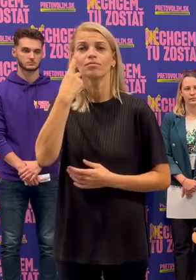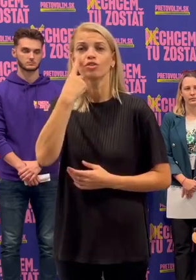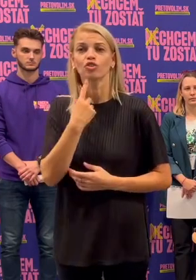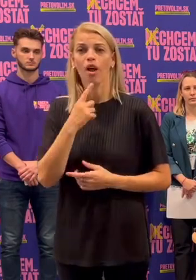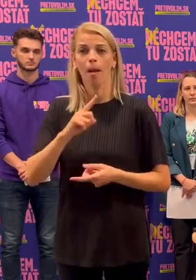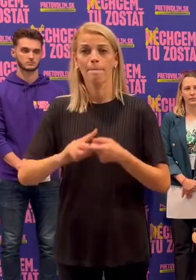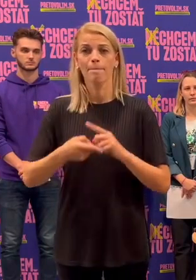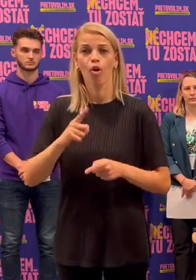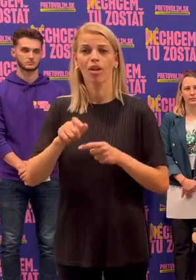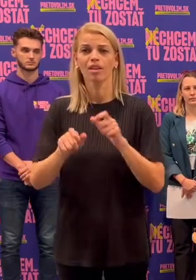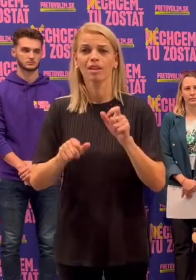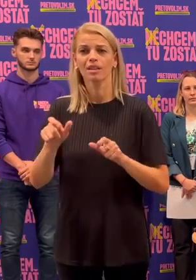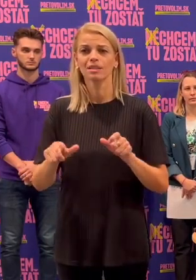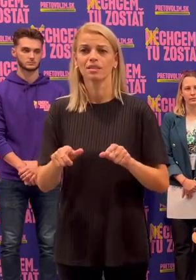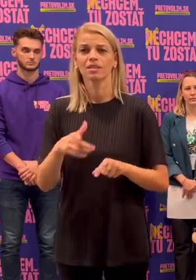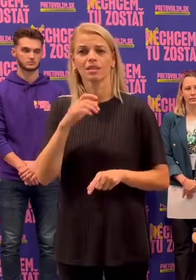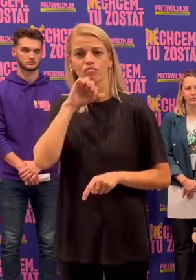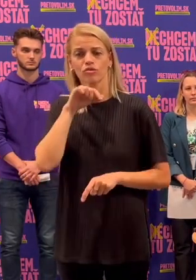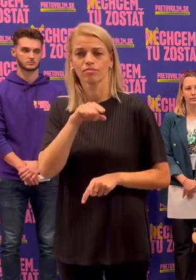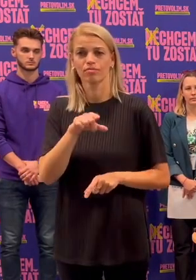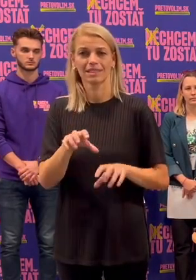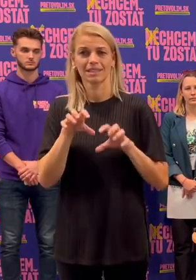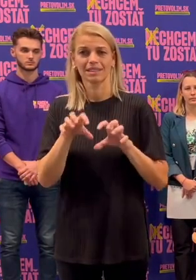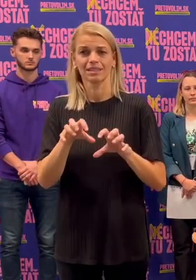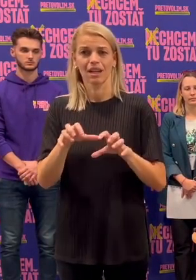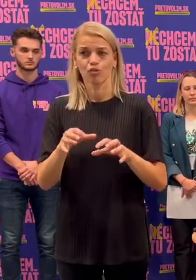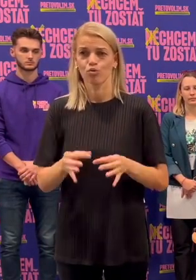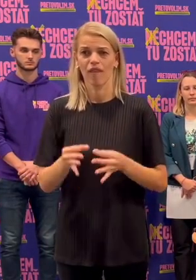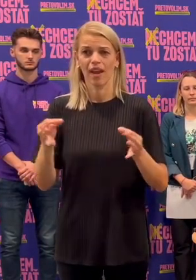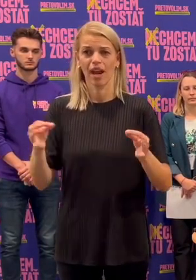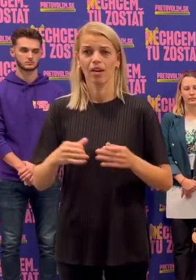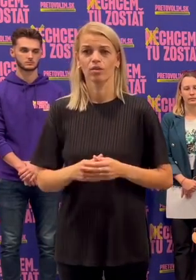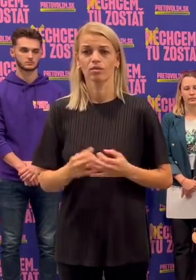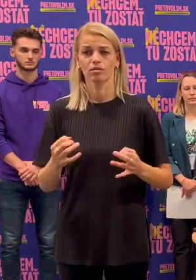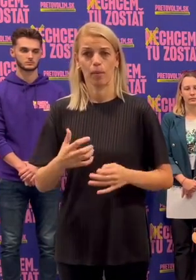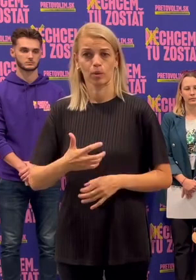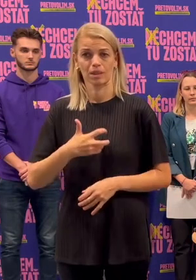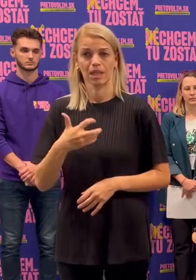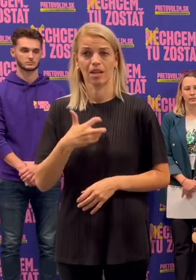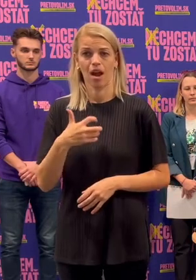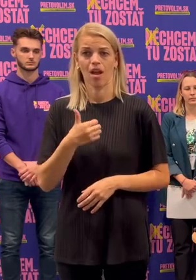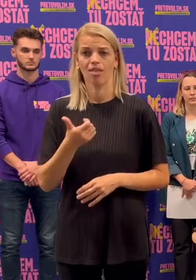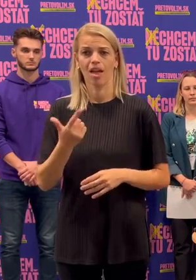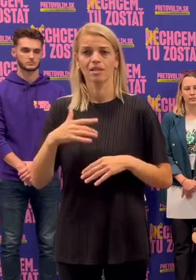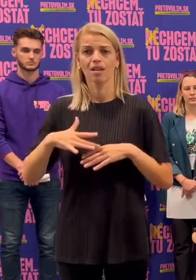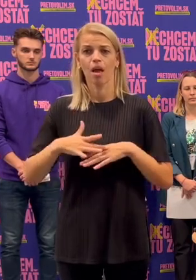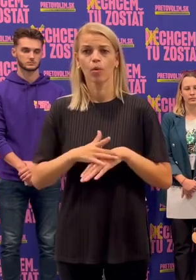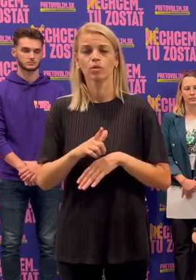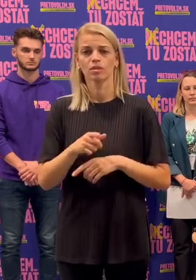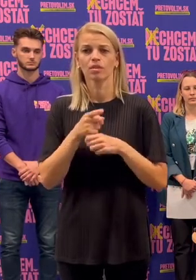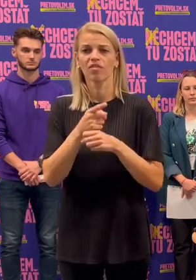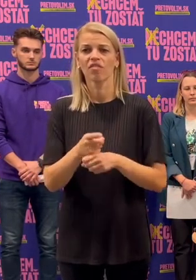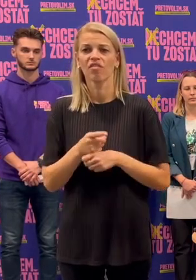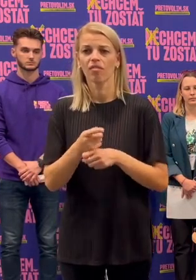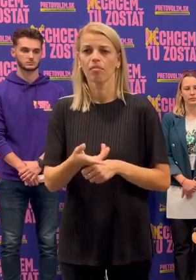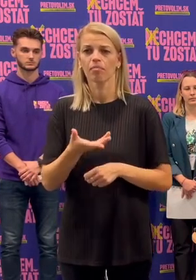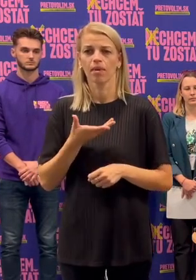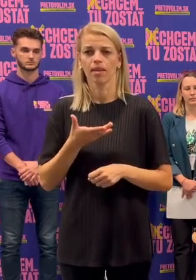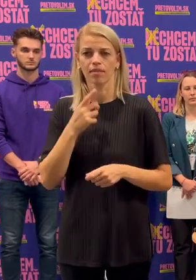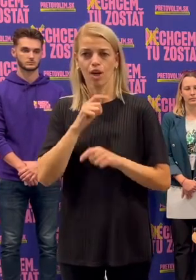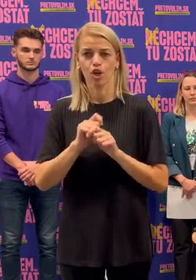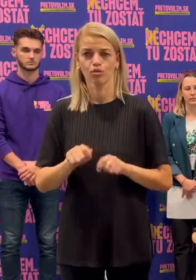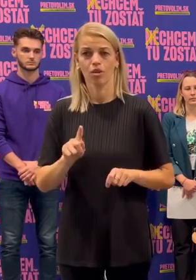a političky veľmi radi zastrašujú vo verejnom diskurze, pretože práve strach je jedna z emócií, ktorá najviac ovplyvňuje naše rozhodnutie.